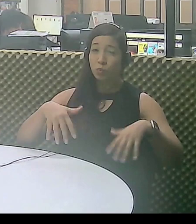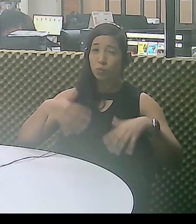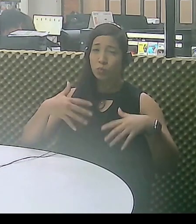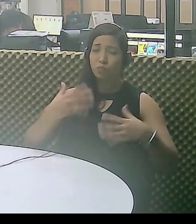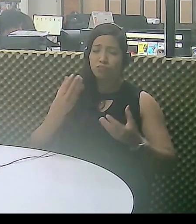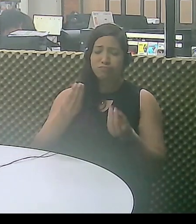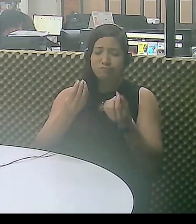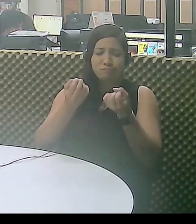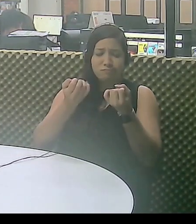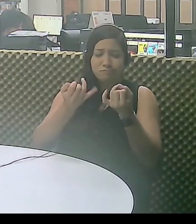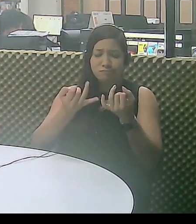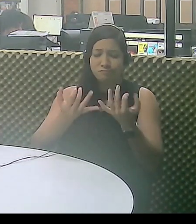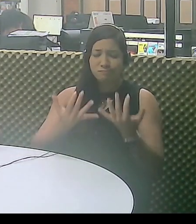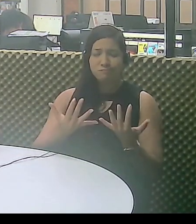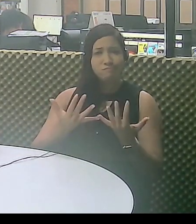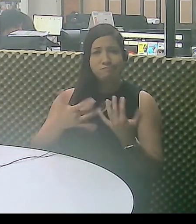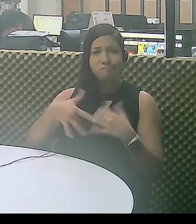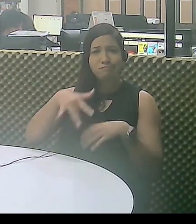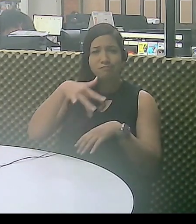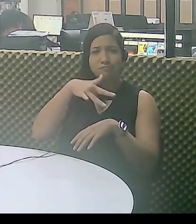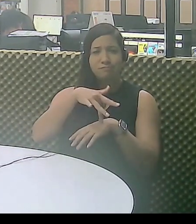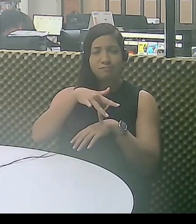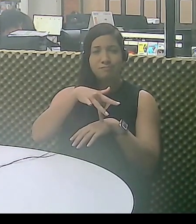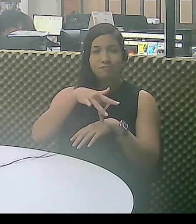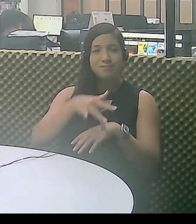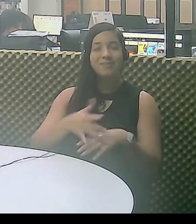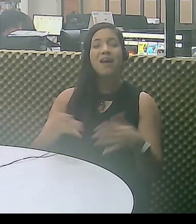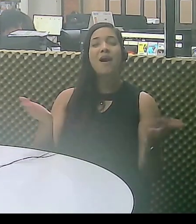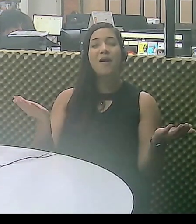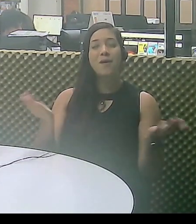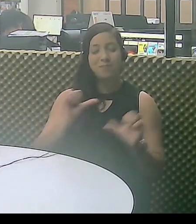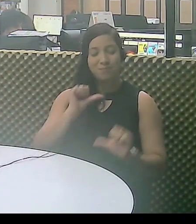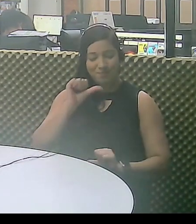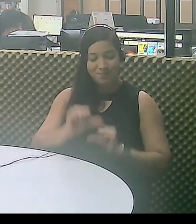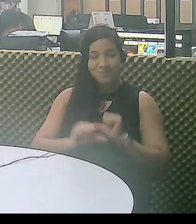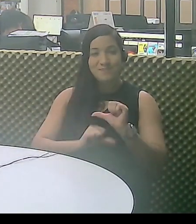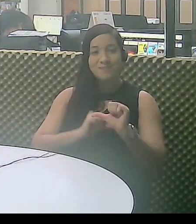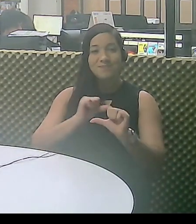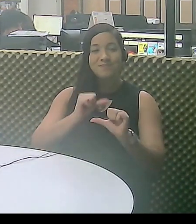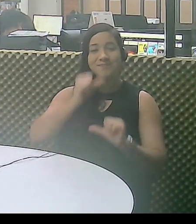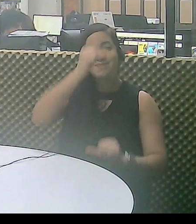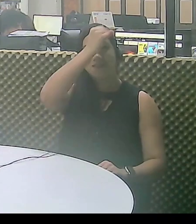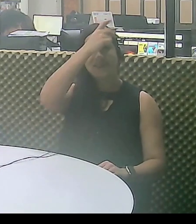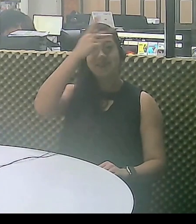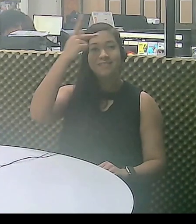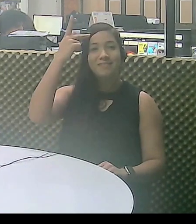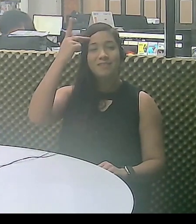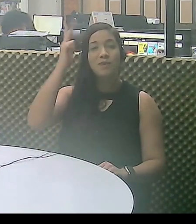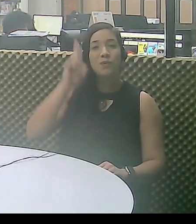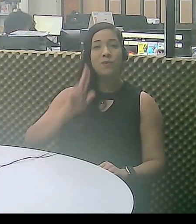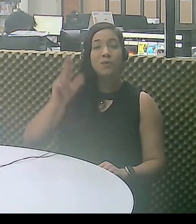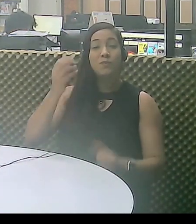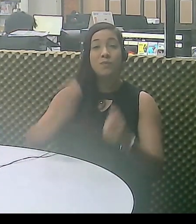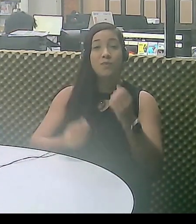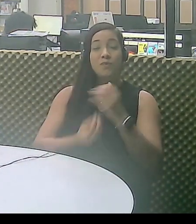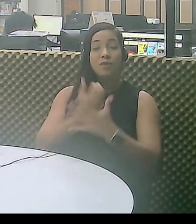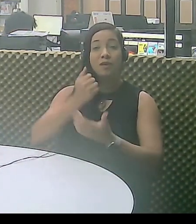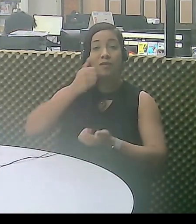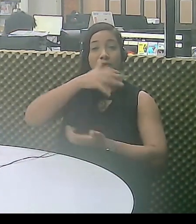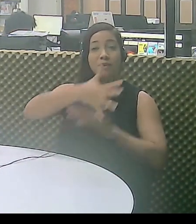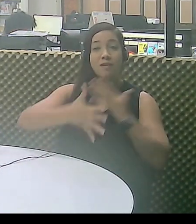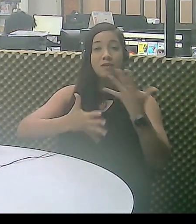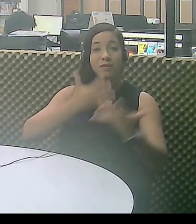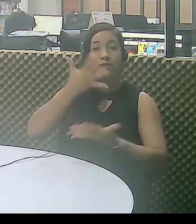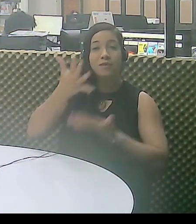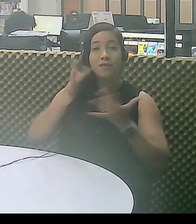ser entendida? Como explicar sua dor? Mas agora isso mudou. A Prefeitura de Uberlândia criou o Mãos que